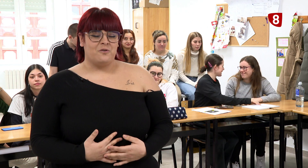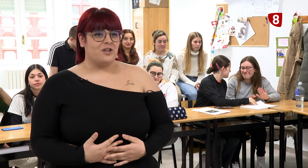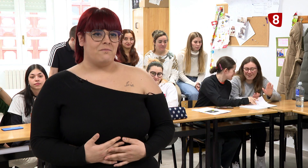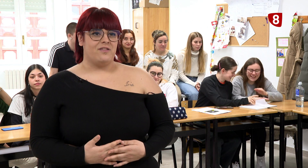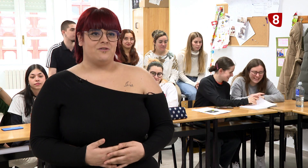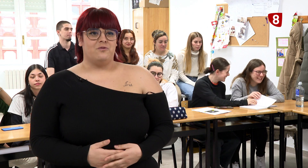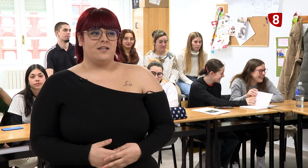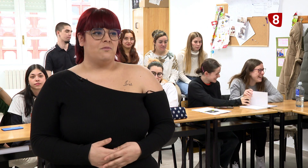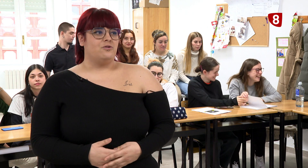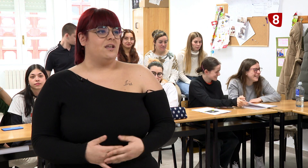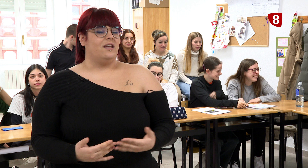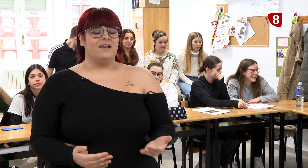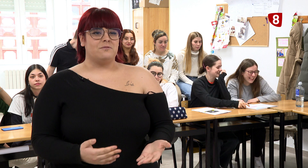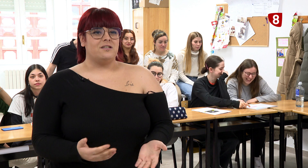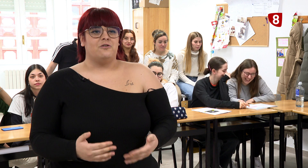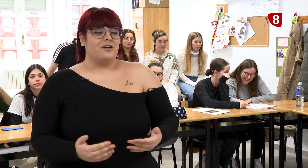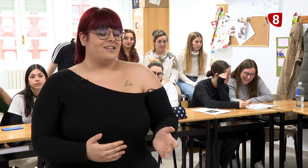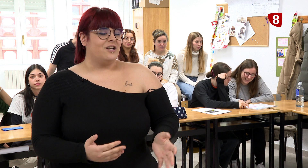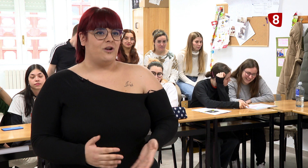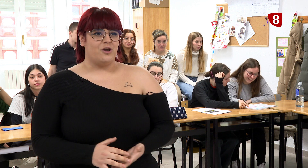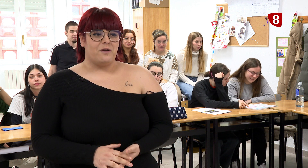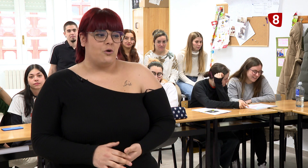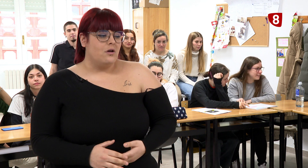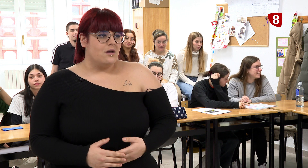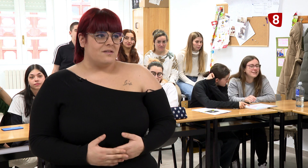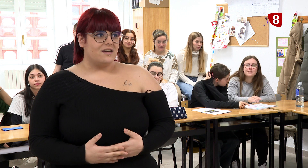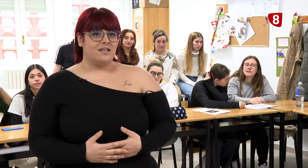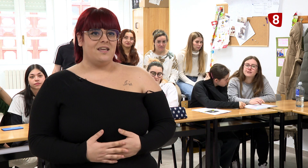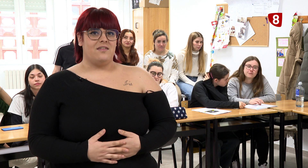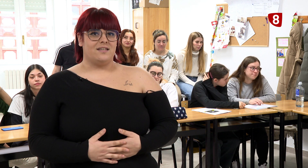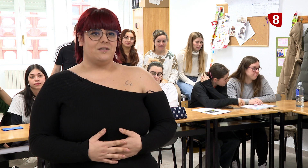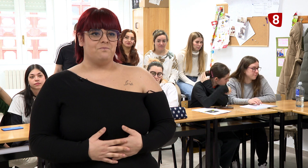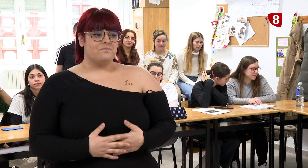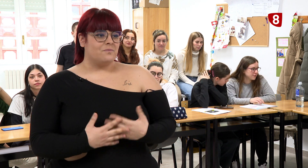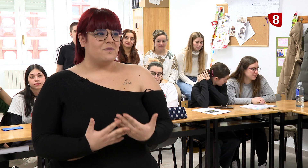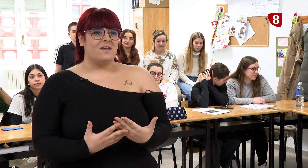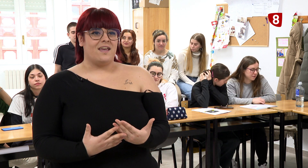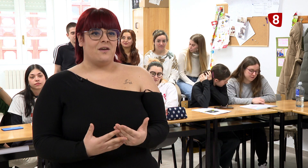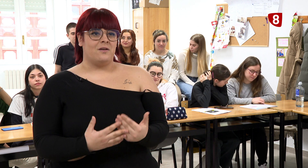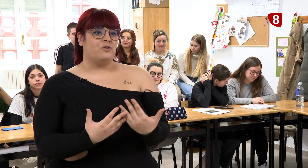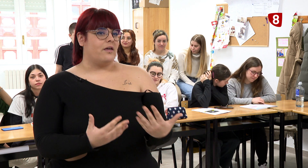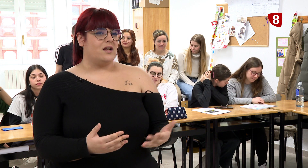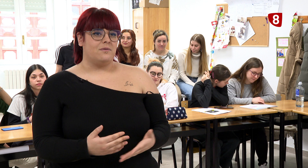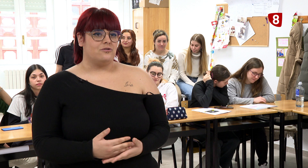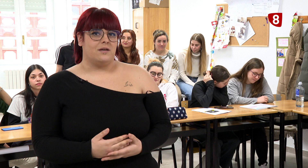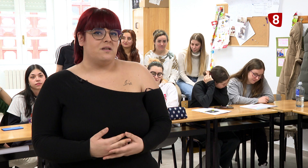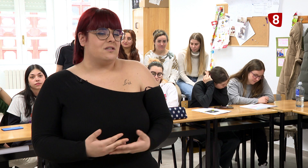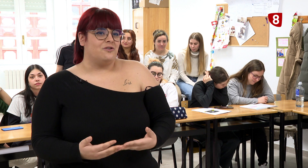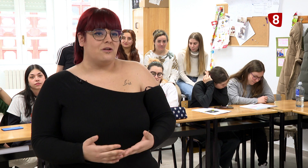te replanteas nunca. Es como, sí, inglés básico que das en el colegio, pero llegas aquí y dices la utilidad de las manos, que piensas que no sirve para